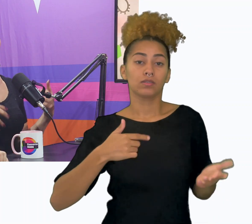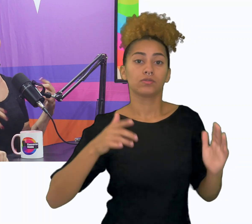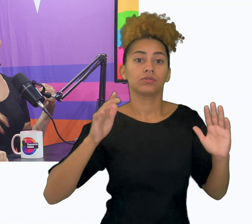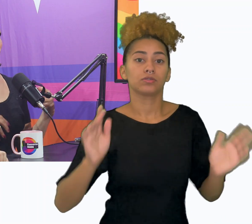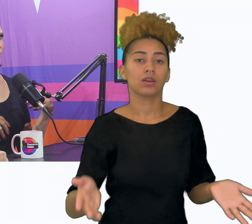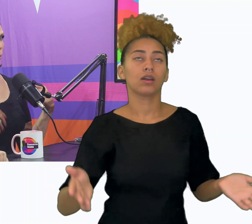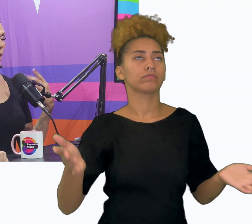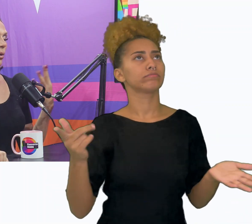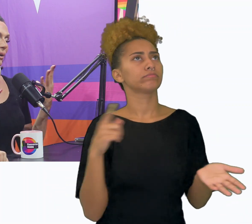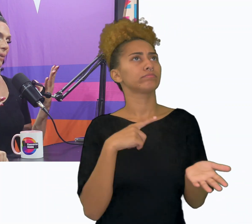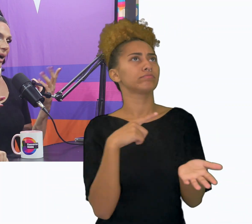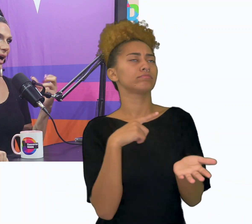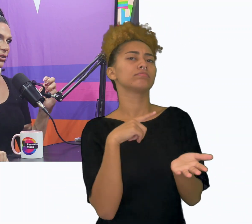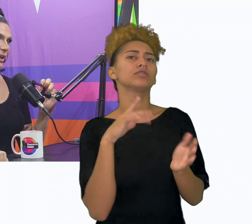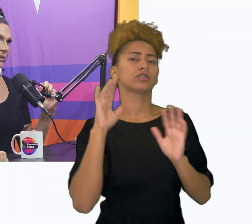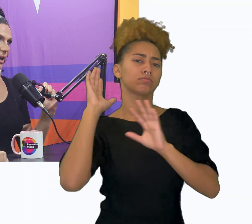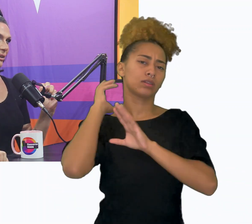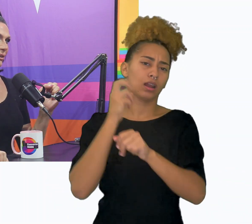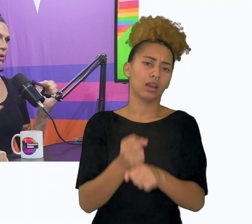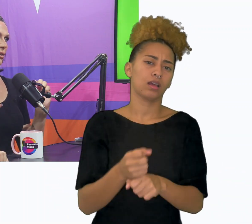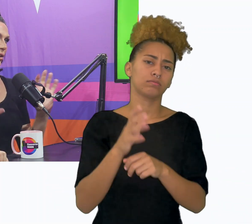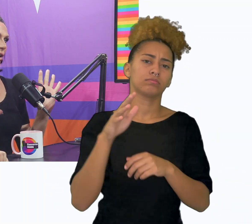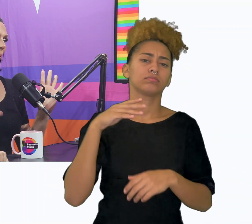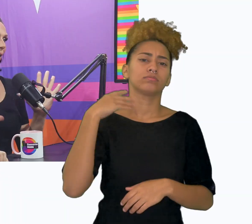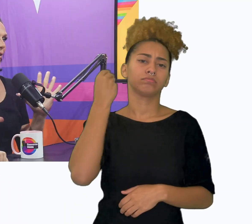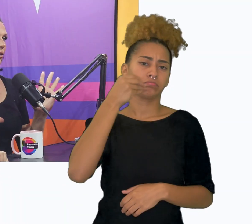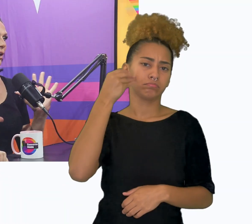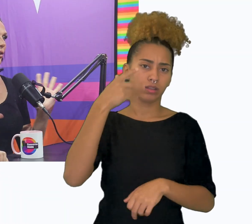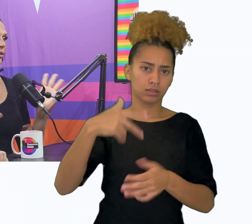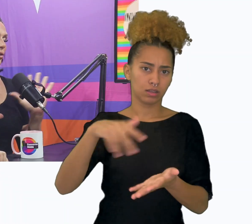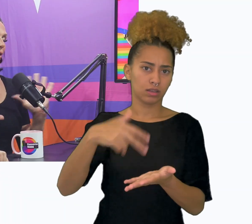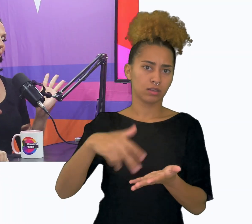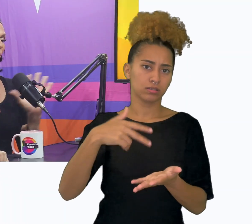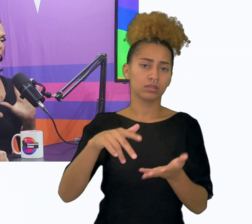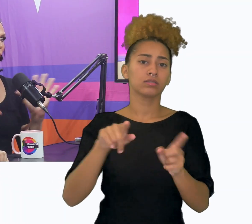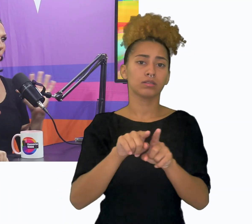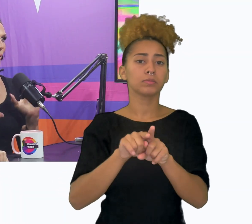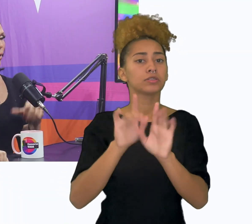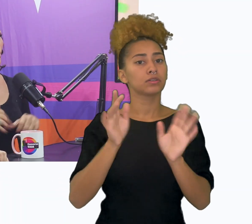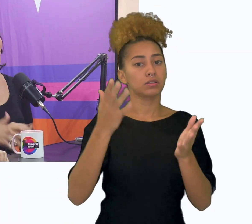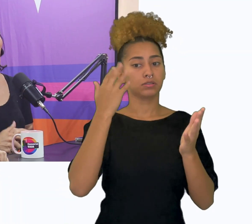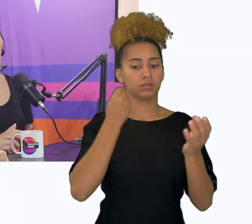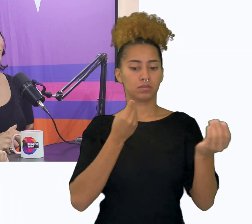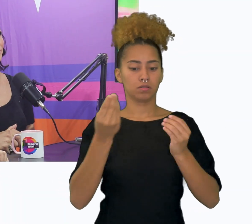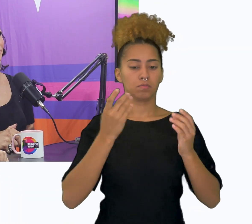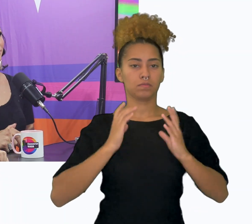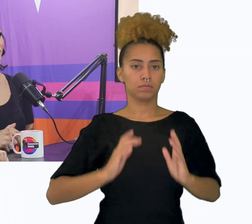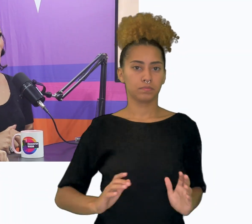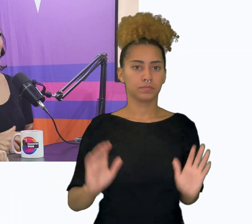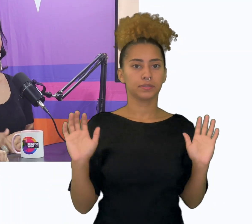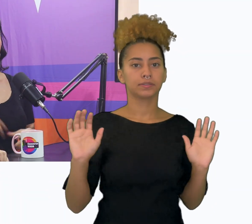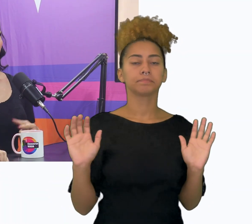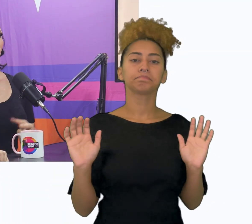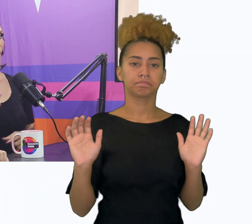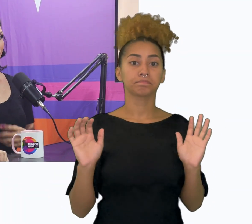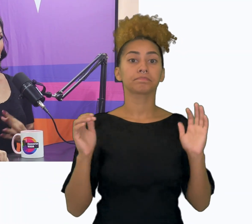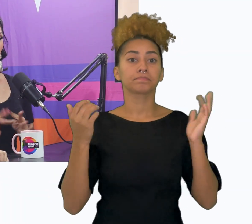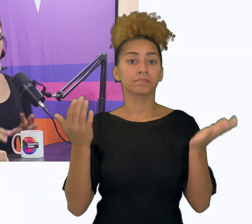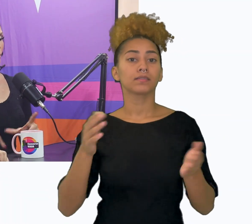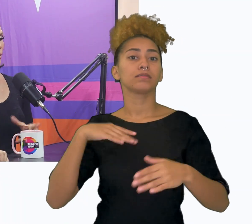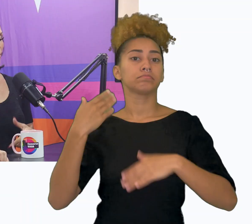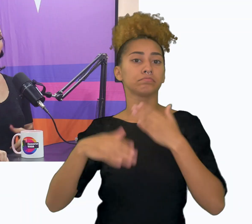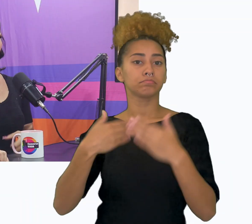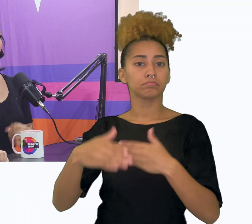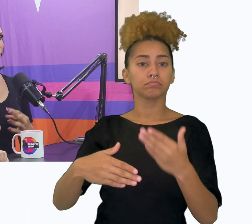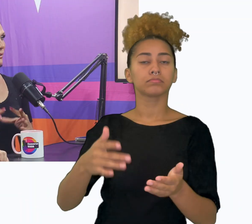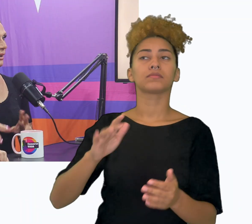uma bagagem da dança, então cenicamente eu já saberia como me comportar. E aí depois